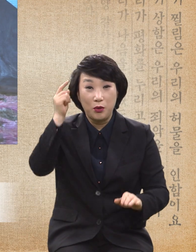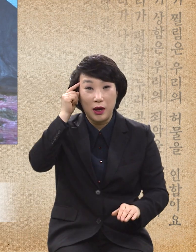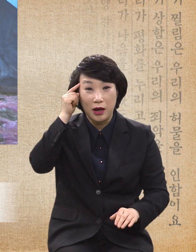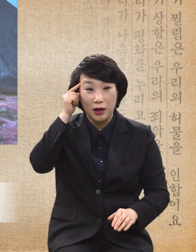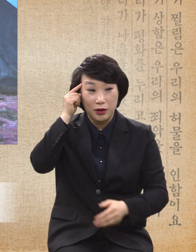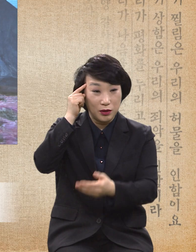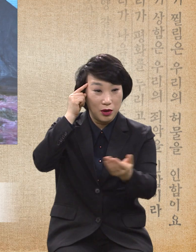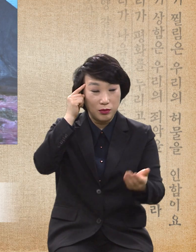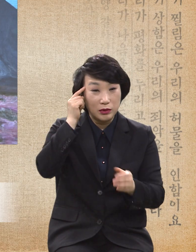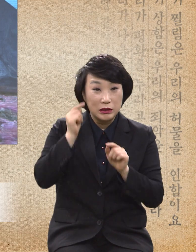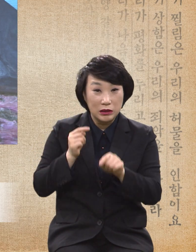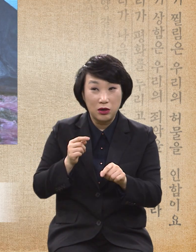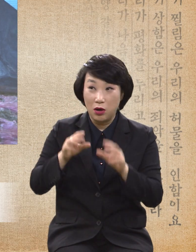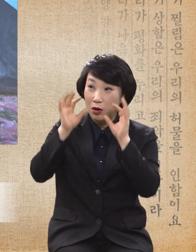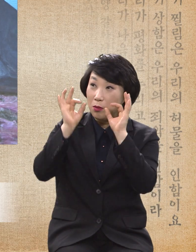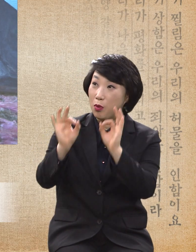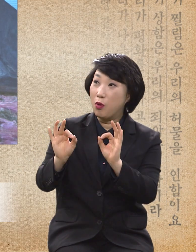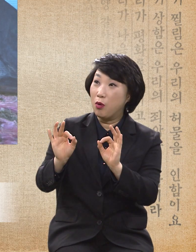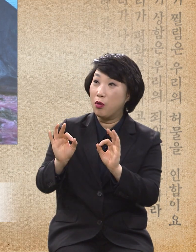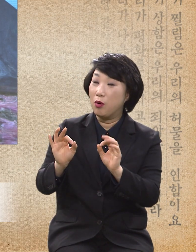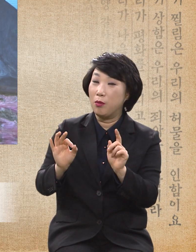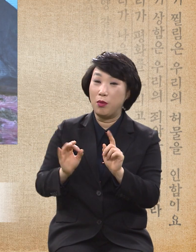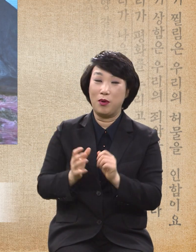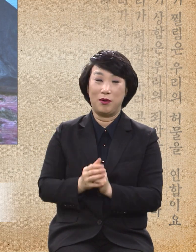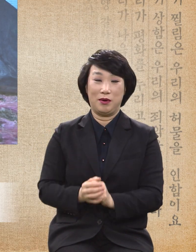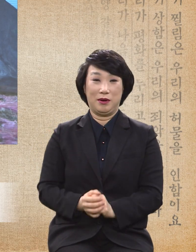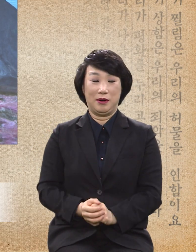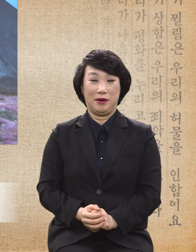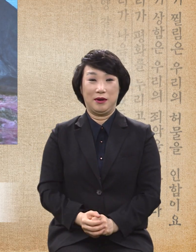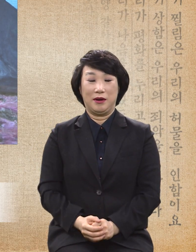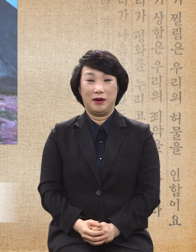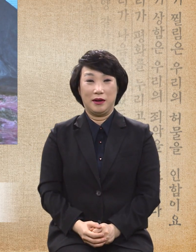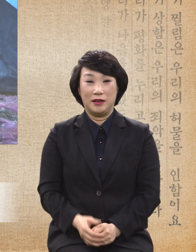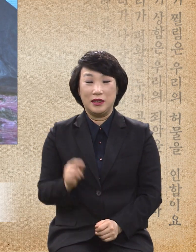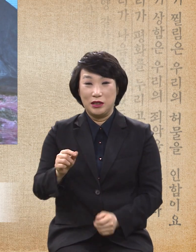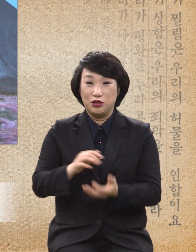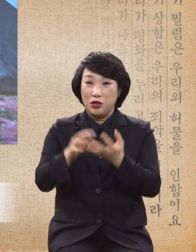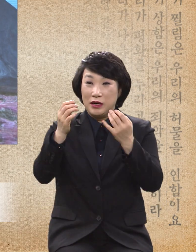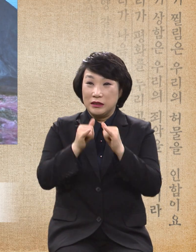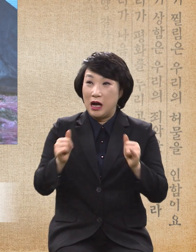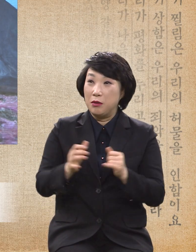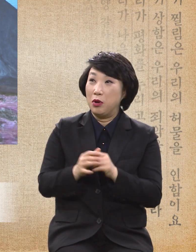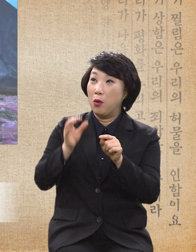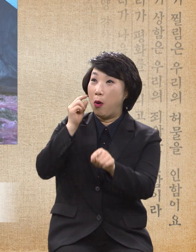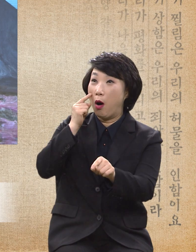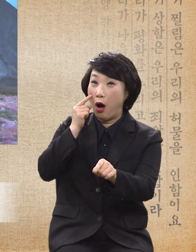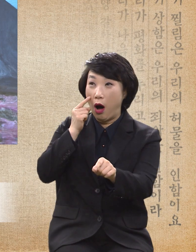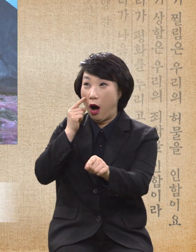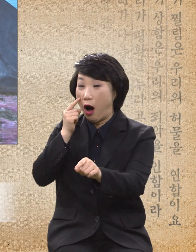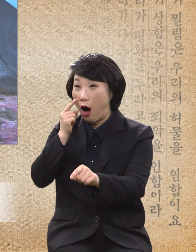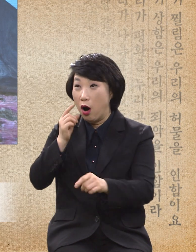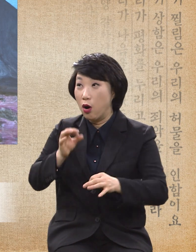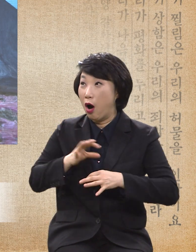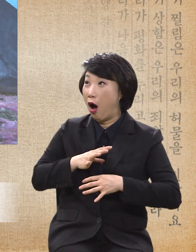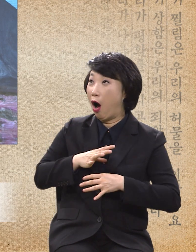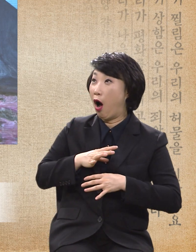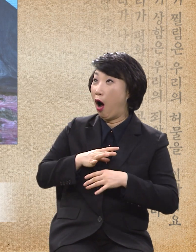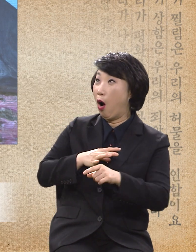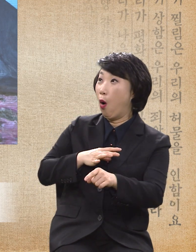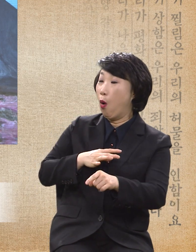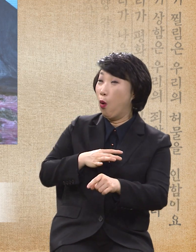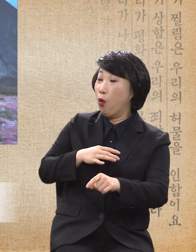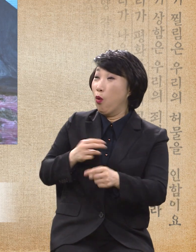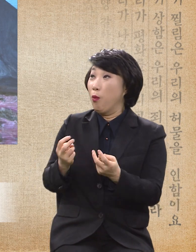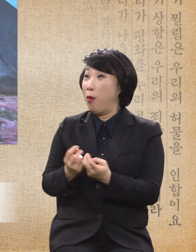근데 그걸 바라보면서 그 수십만의 사람들이 놀라는 게 뭐냐? 아니